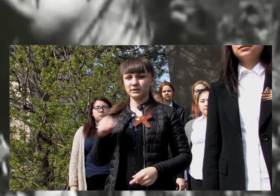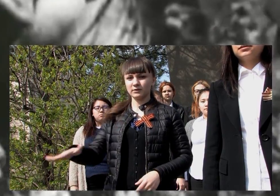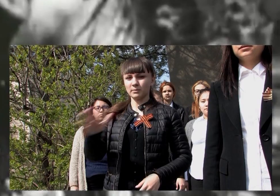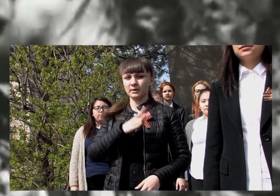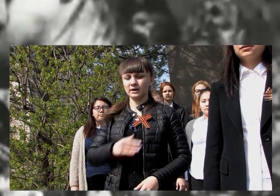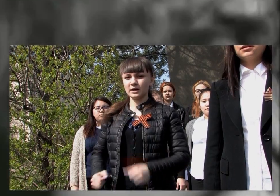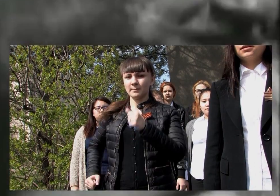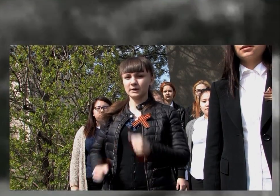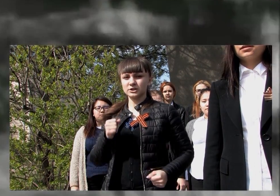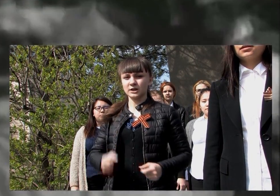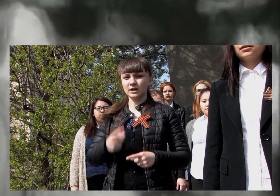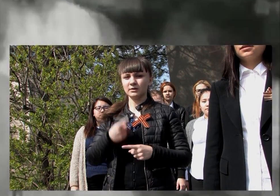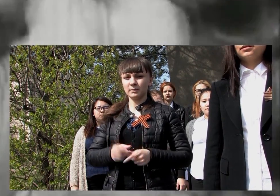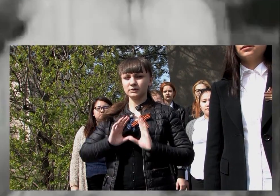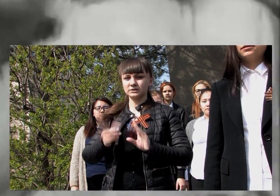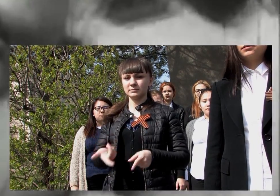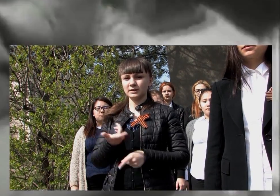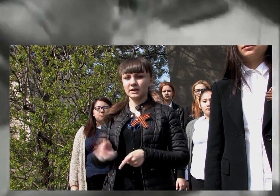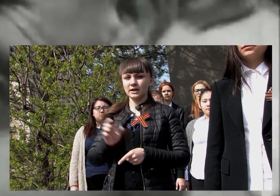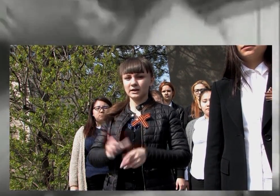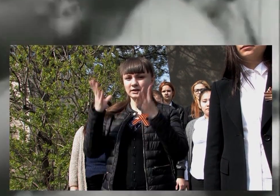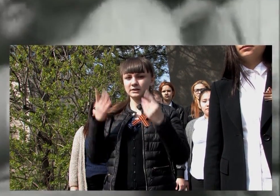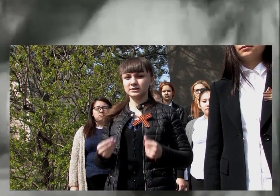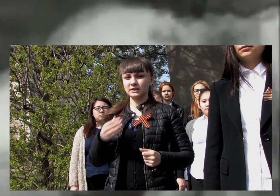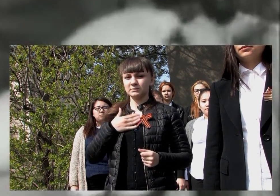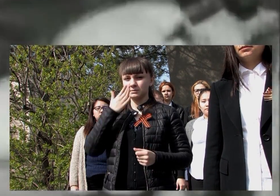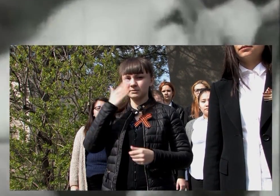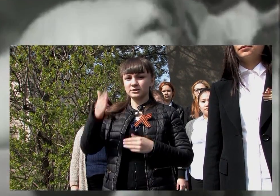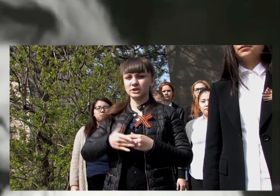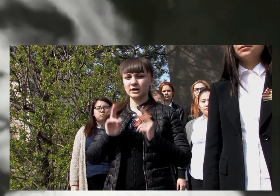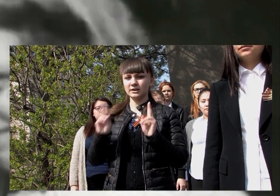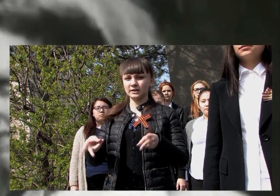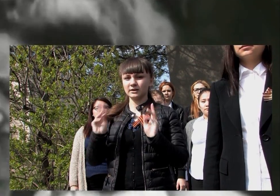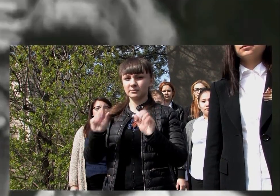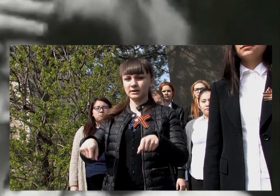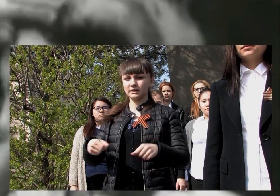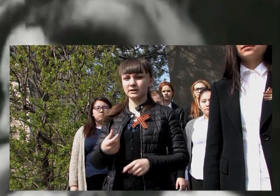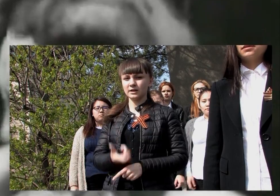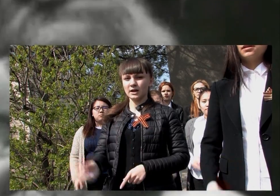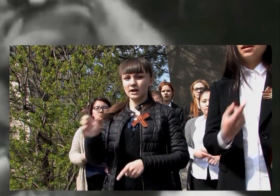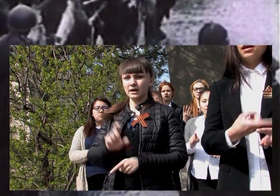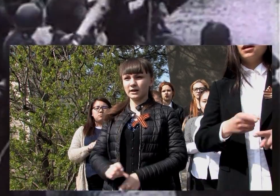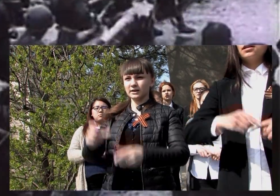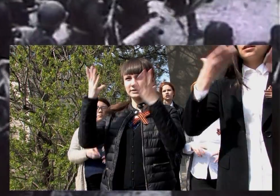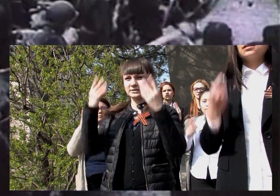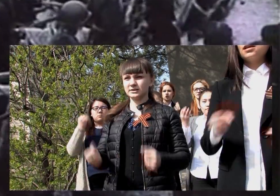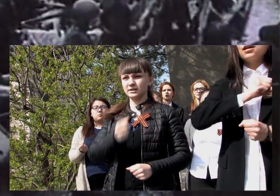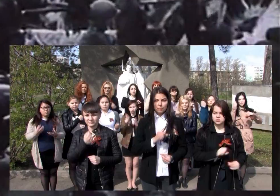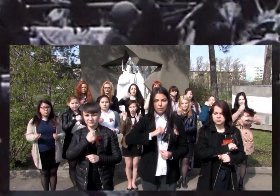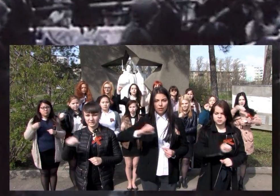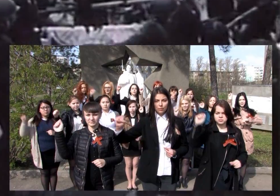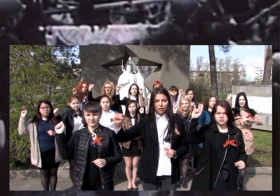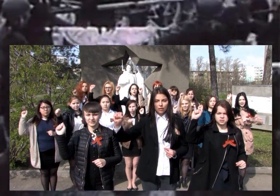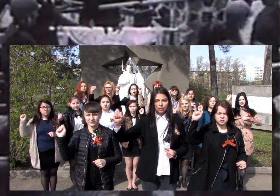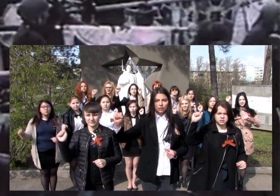Пол Европы прошагали, пол земли. Этот день мы приближали, как могли. Этот